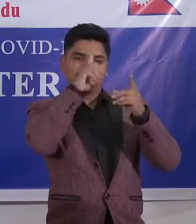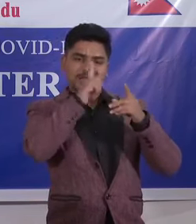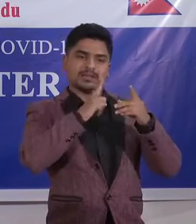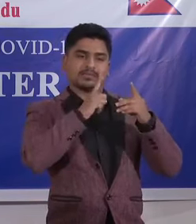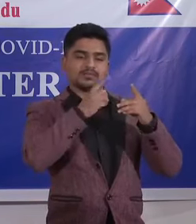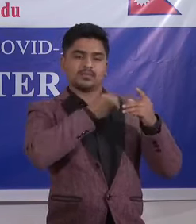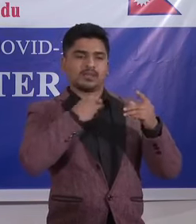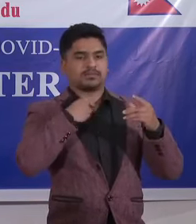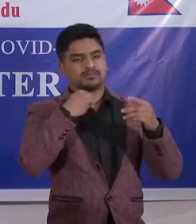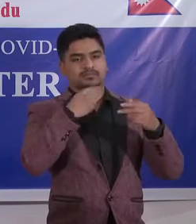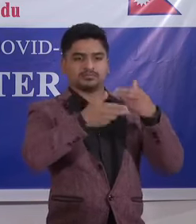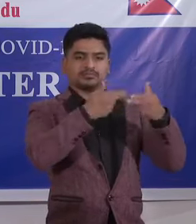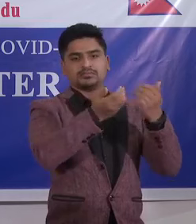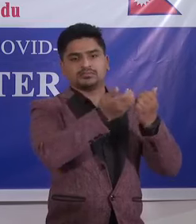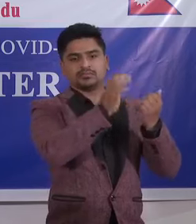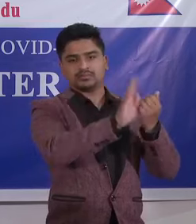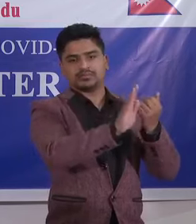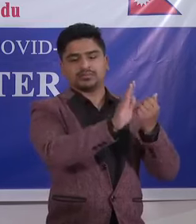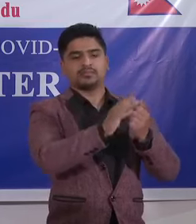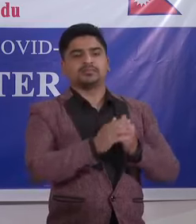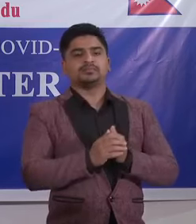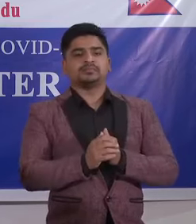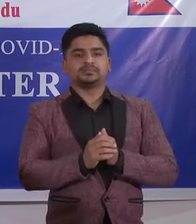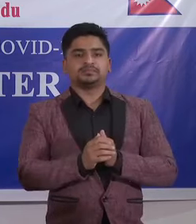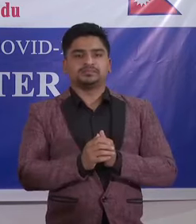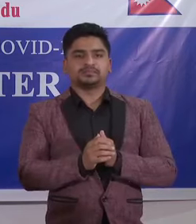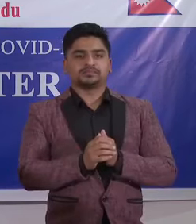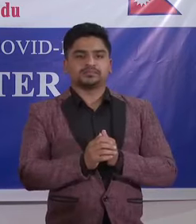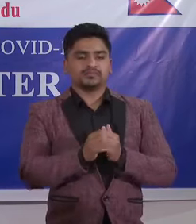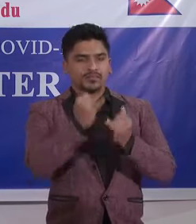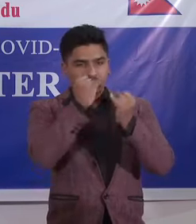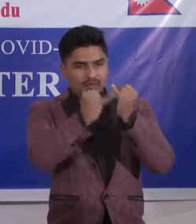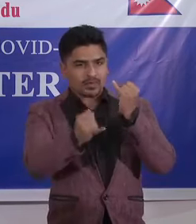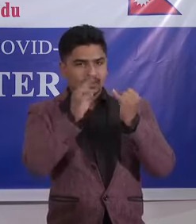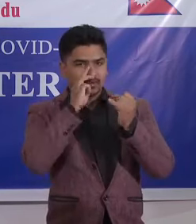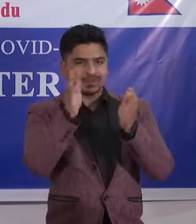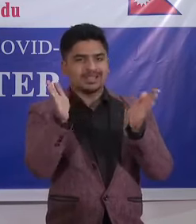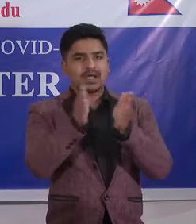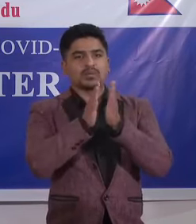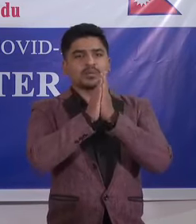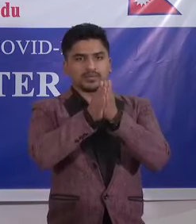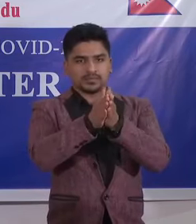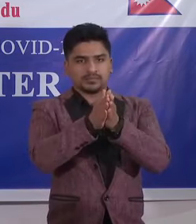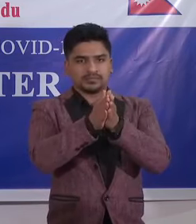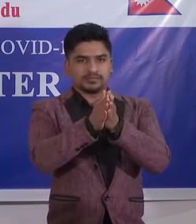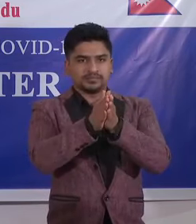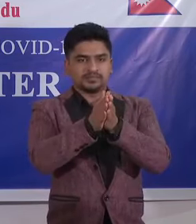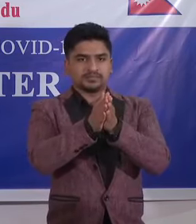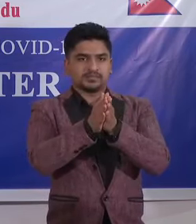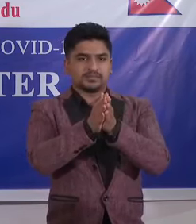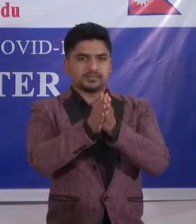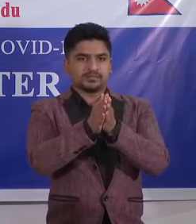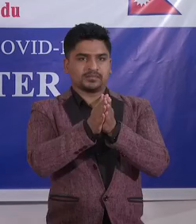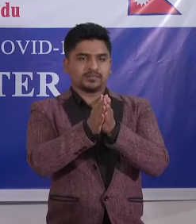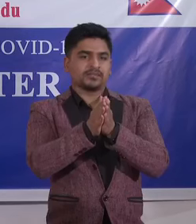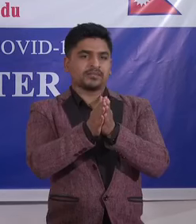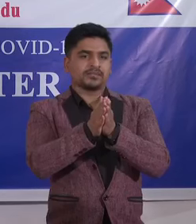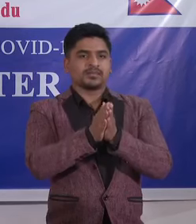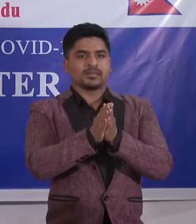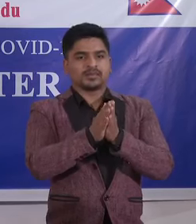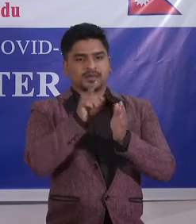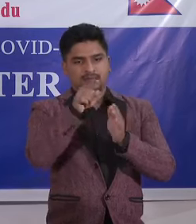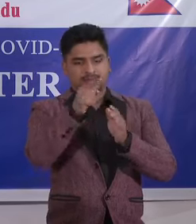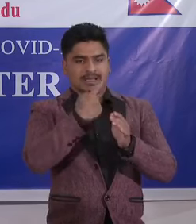लाई अब यह उटाश्यान अनुरोद सहित्म अन्ति गर्न चान्चु यो